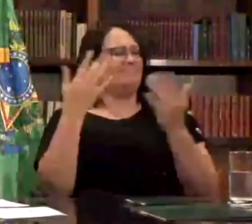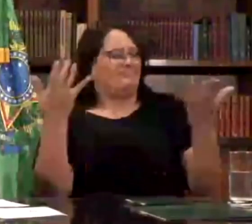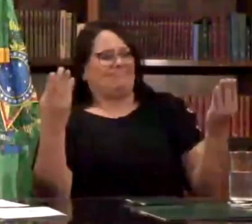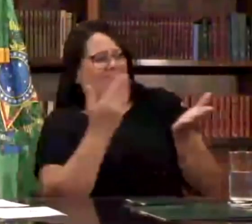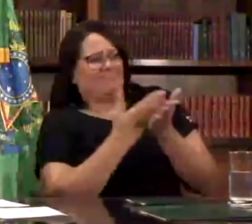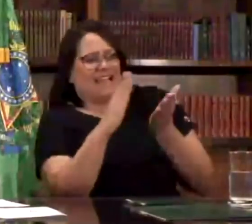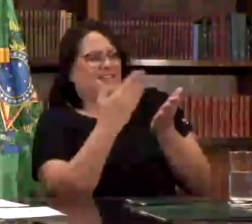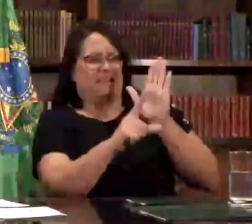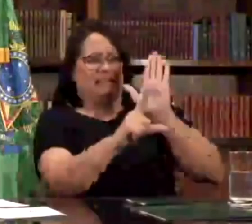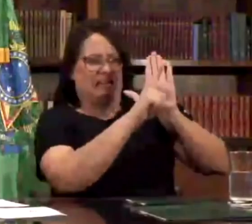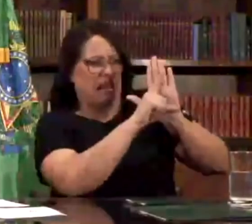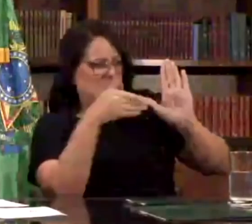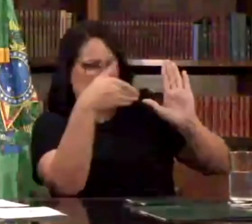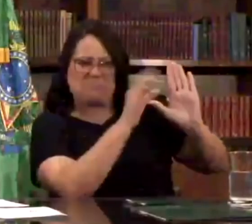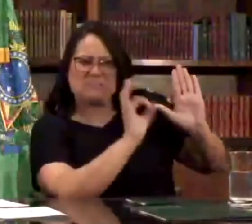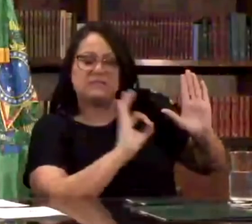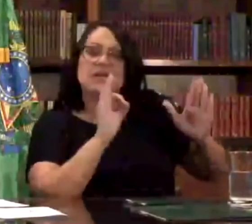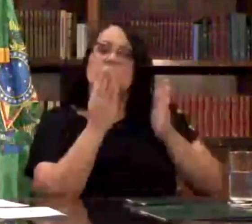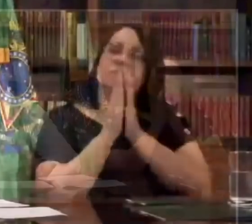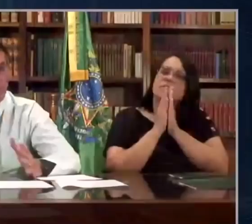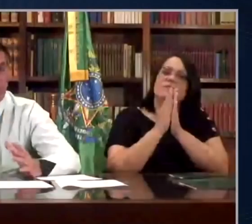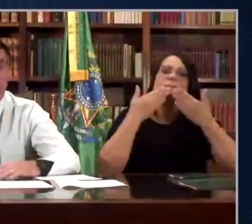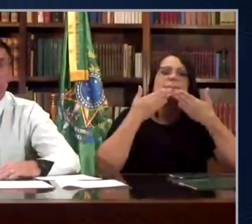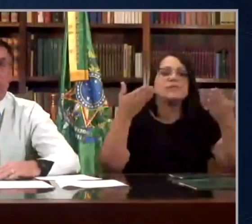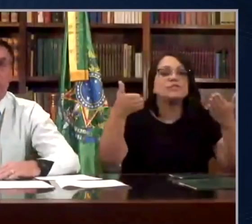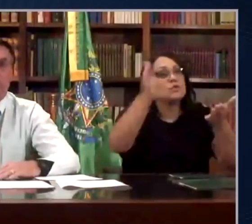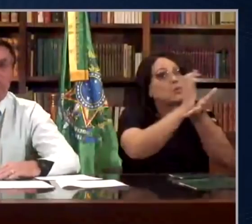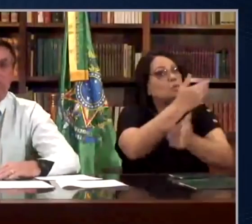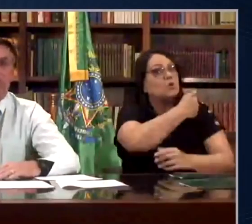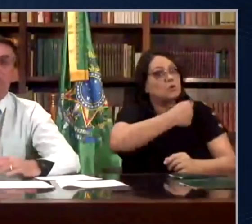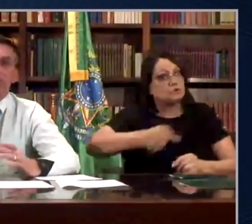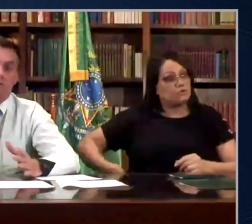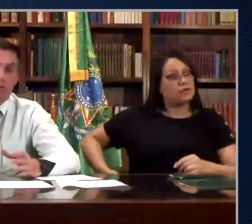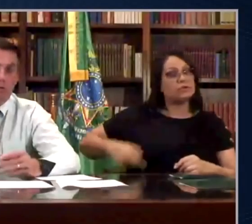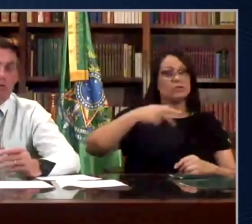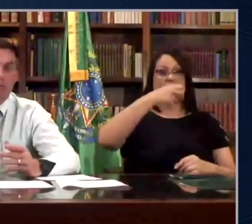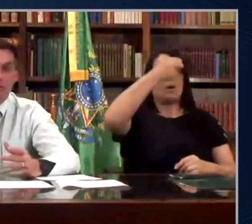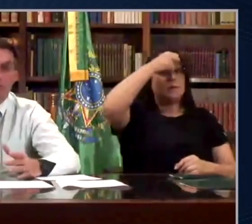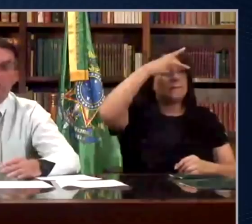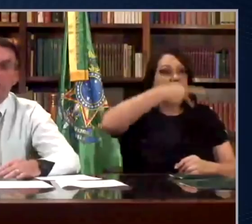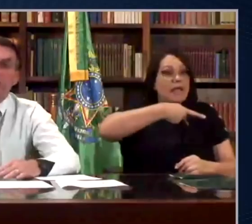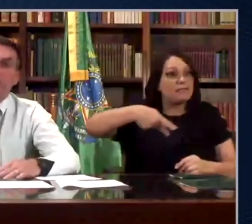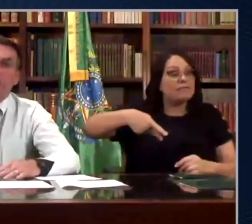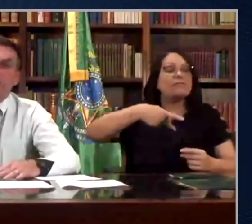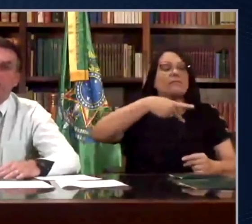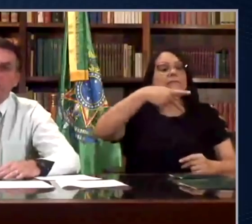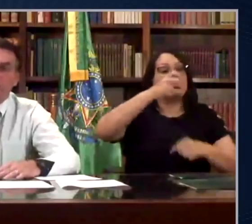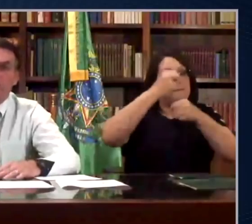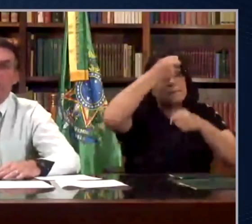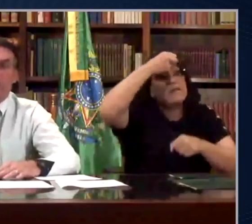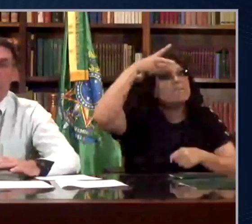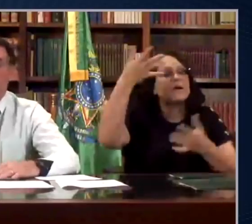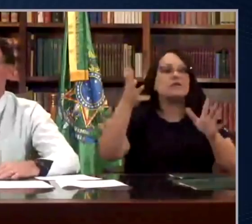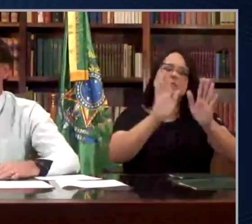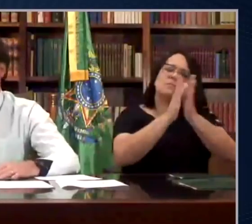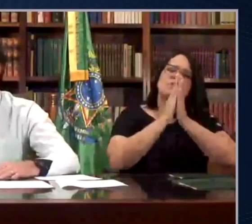legal para isso. Agora, eu apelo aos seus governadores, não são todos, aos seus prefeitos, que não são todos, são uma minoria, que